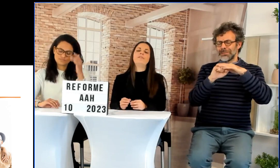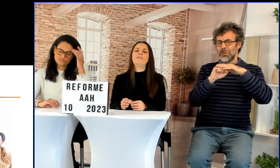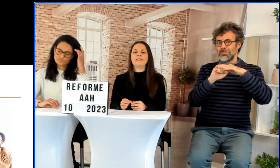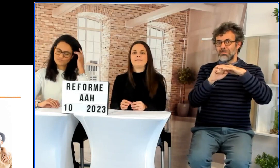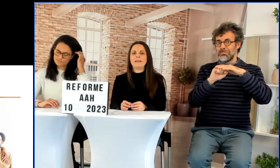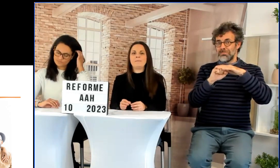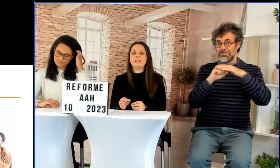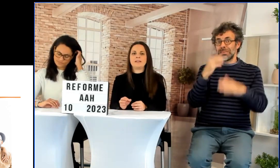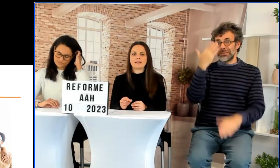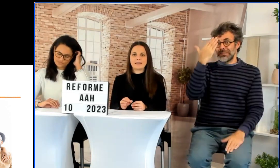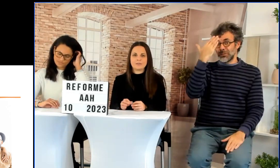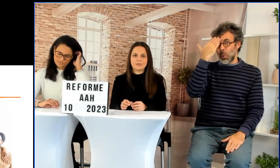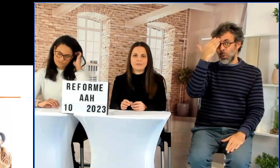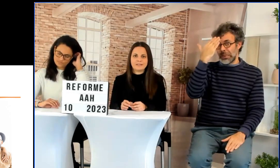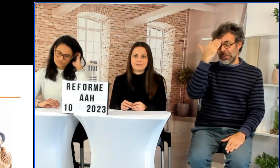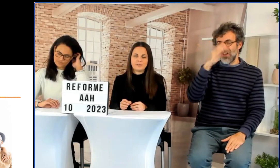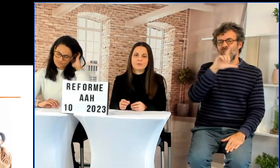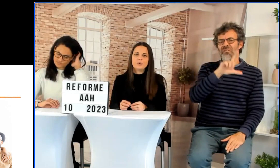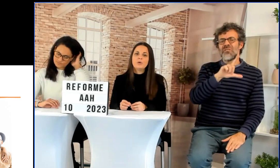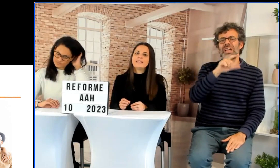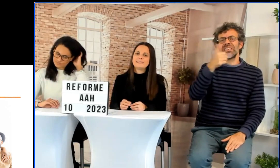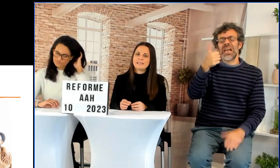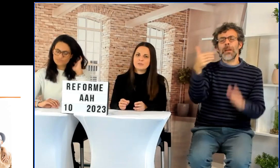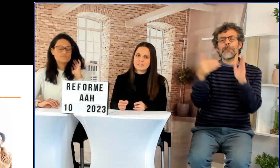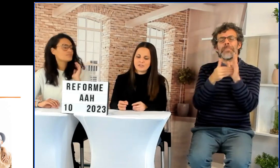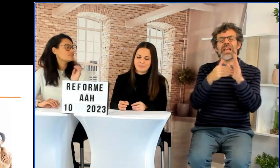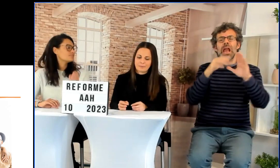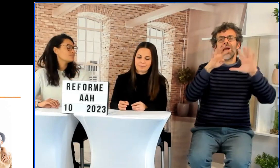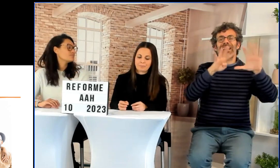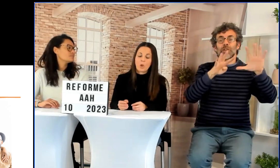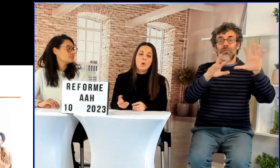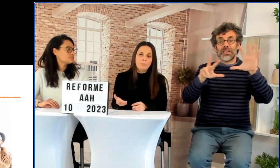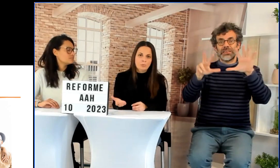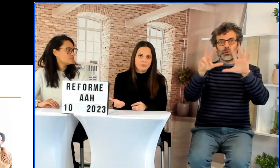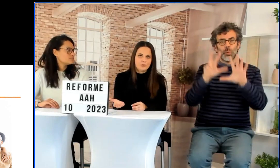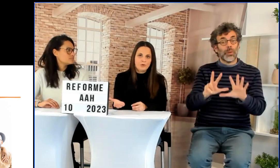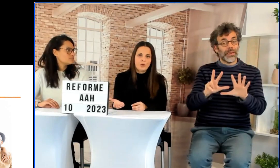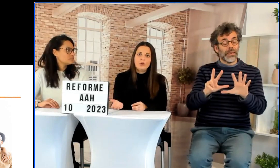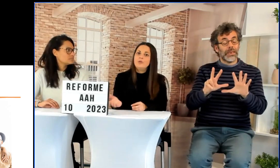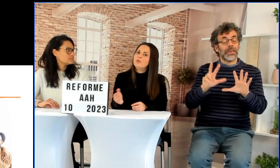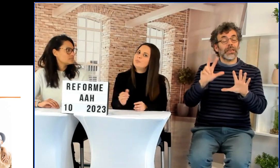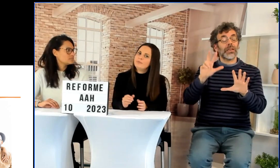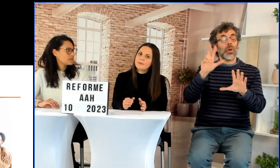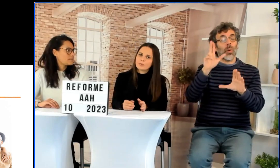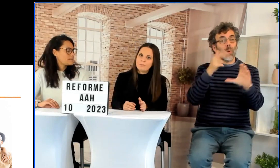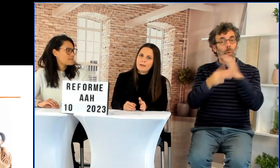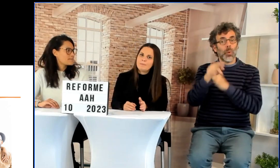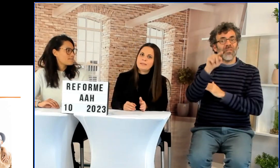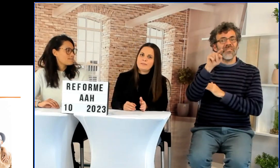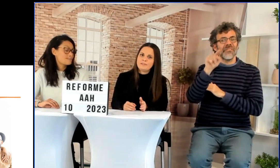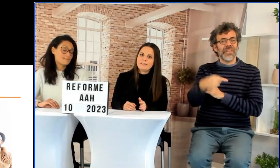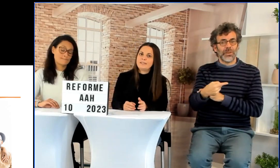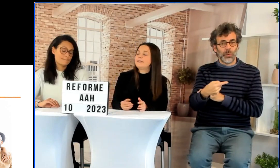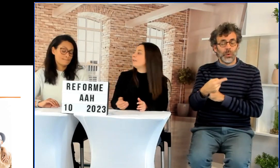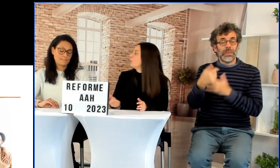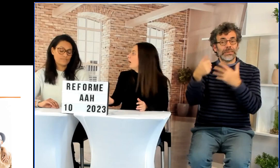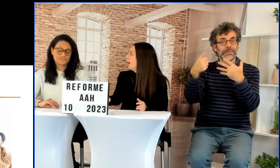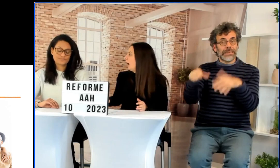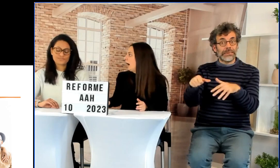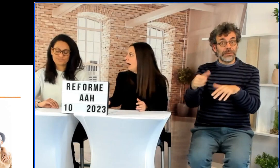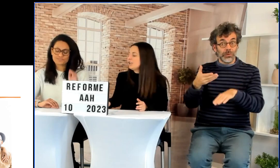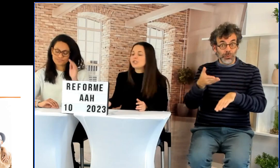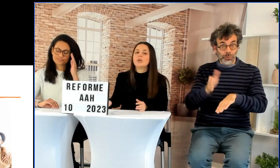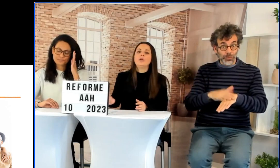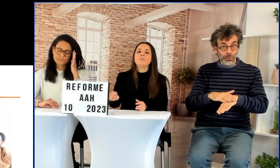de 21 098 euros et 16 centimes. Monsieur ne pouvait donc pas bénéficier d'un